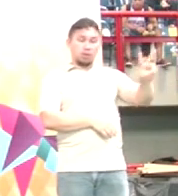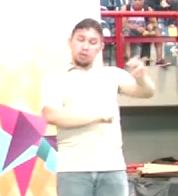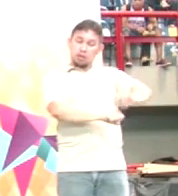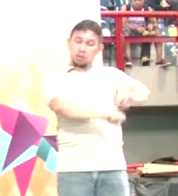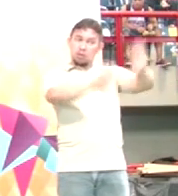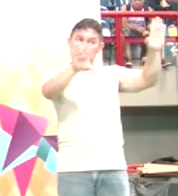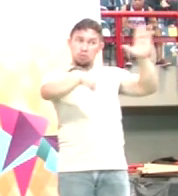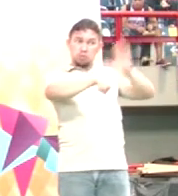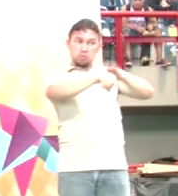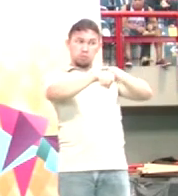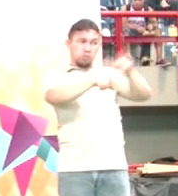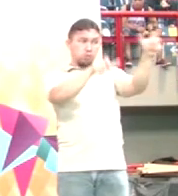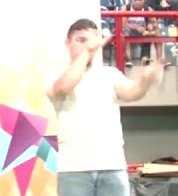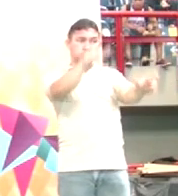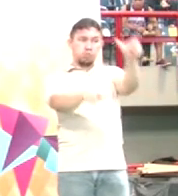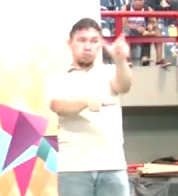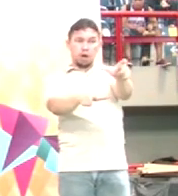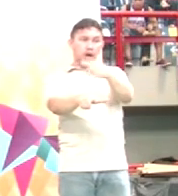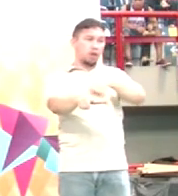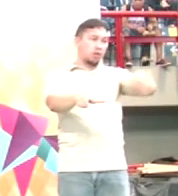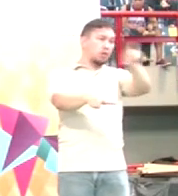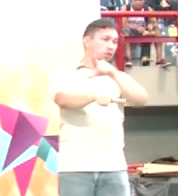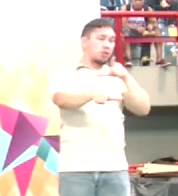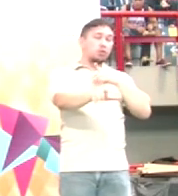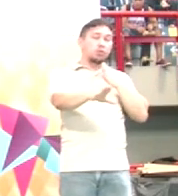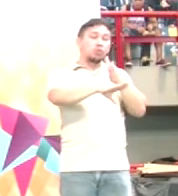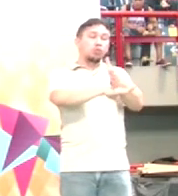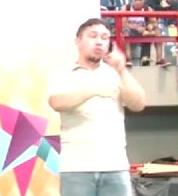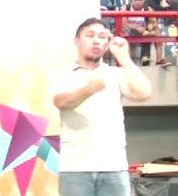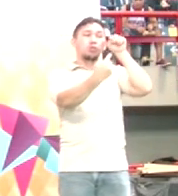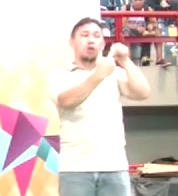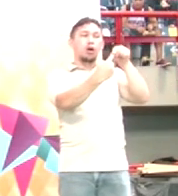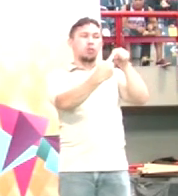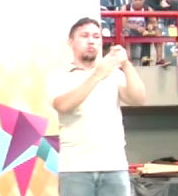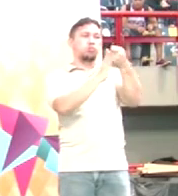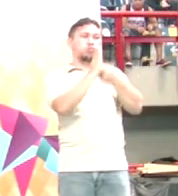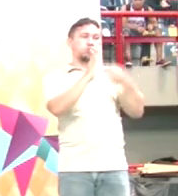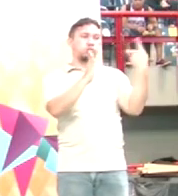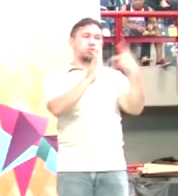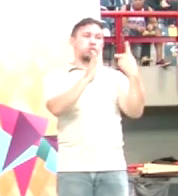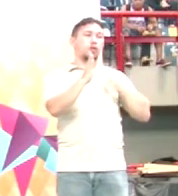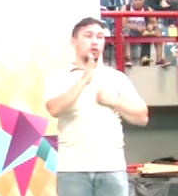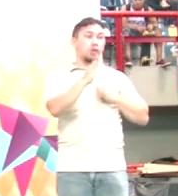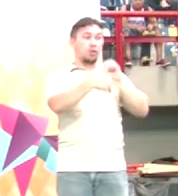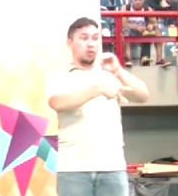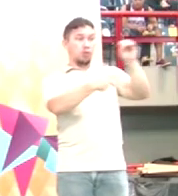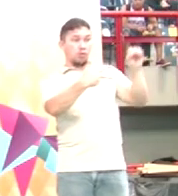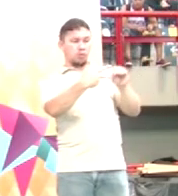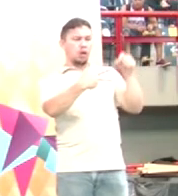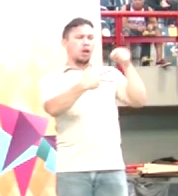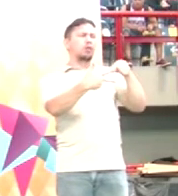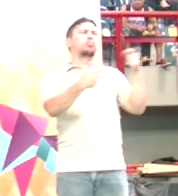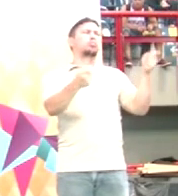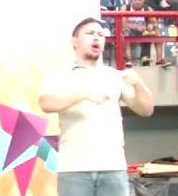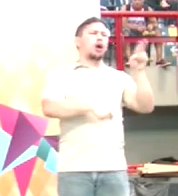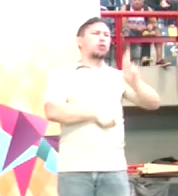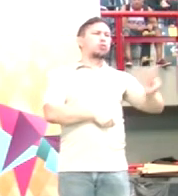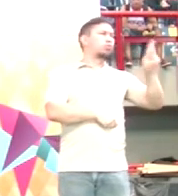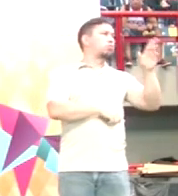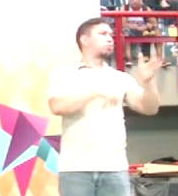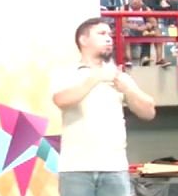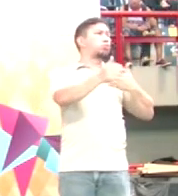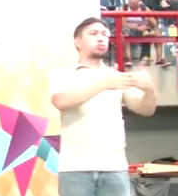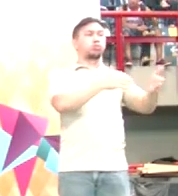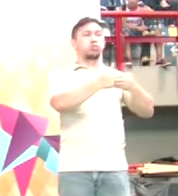claro para o candidato qual é o modelo que ele quer. Esse modelo do Enem você pode usar em